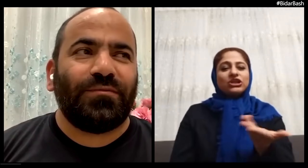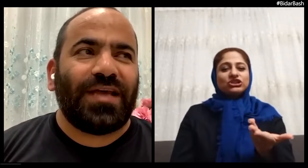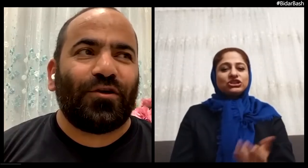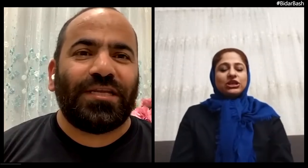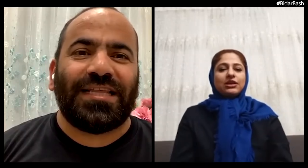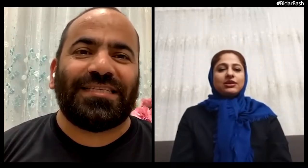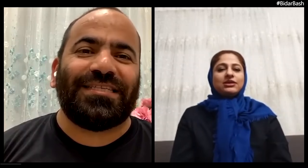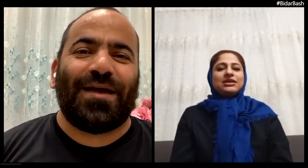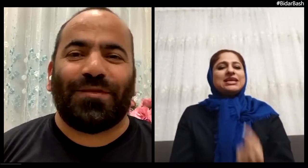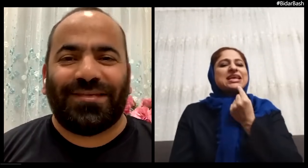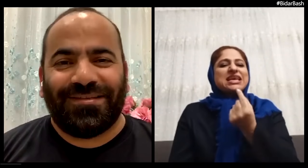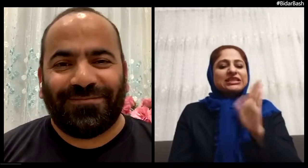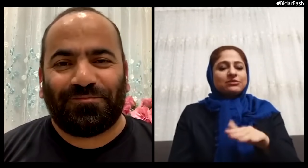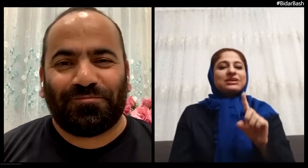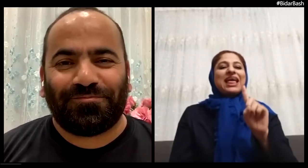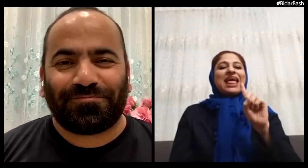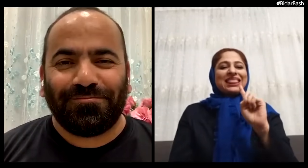اسمش گذاشتیم تنهایی دست جمعی،